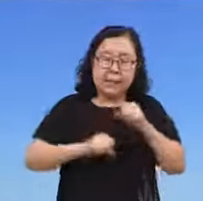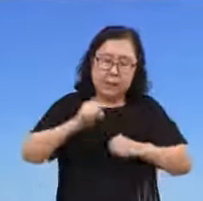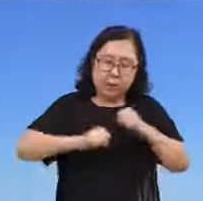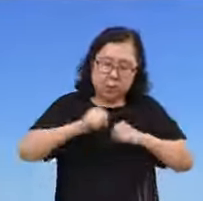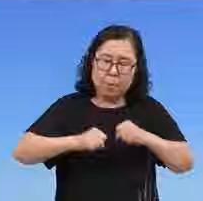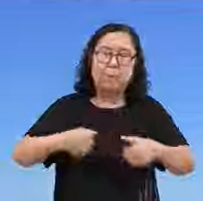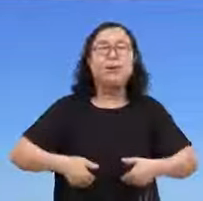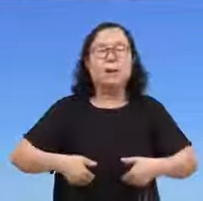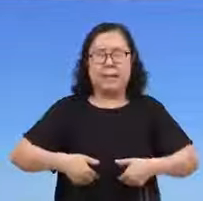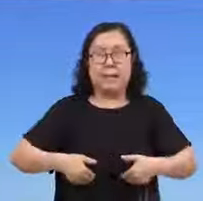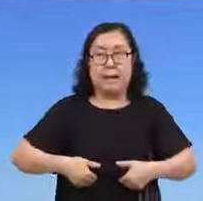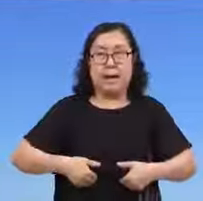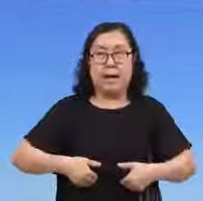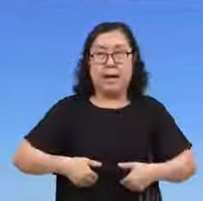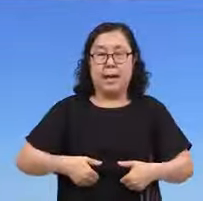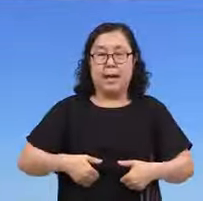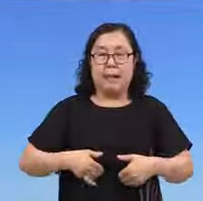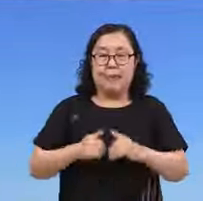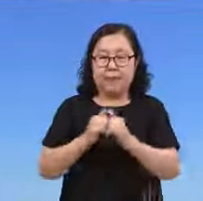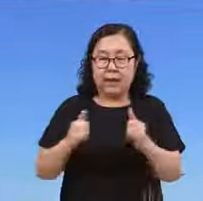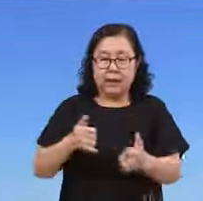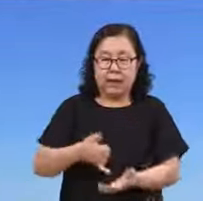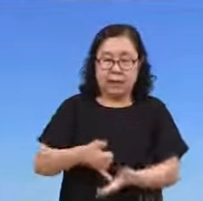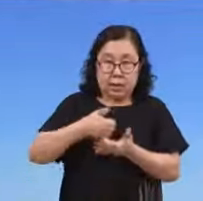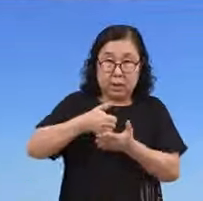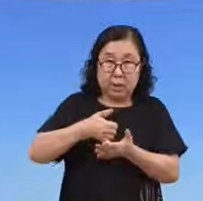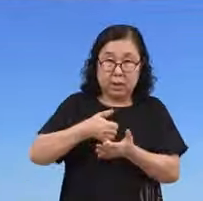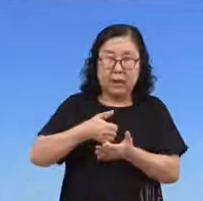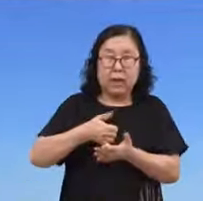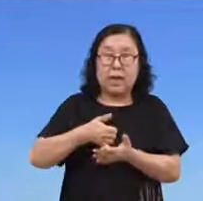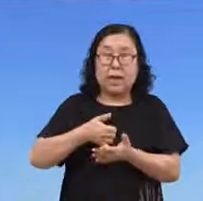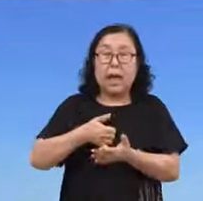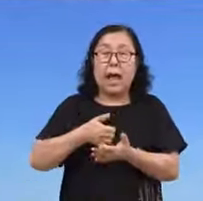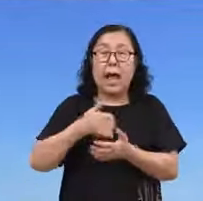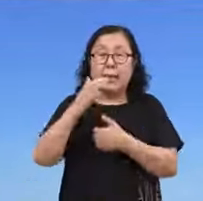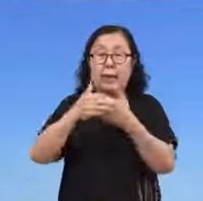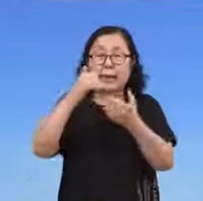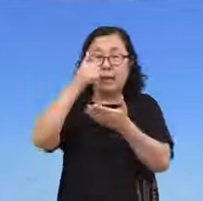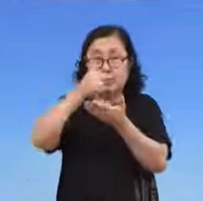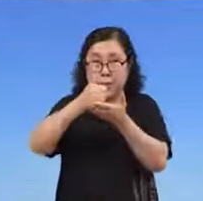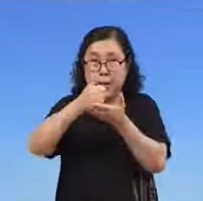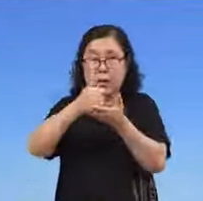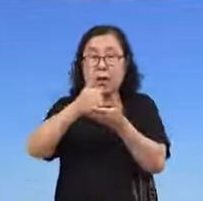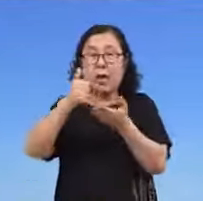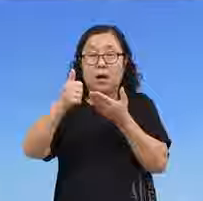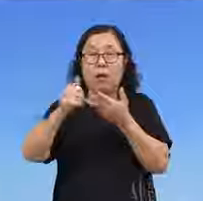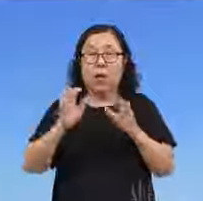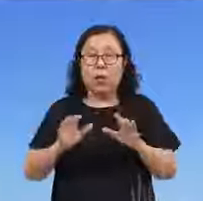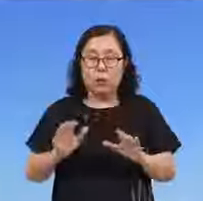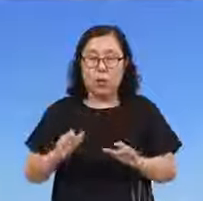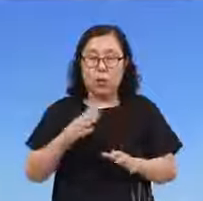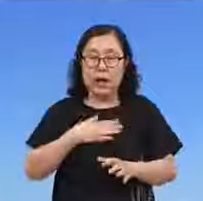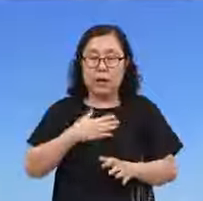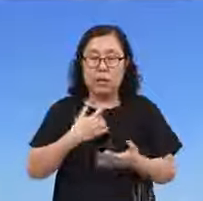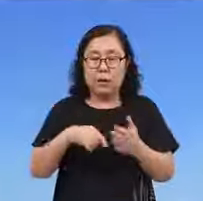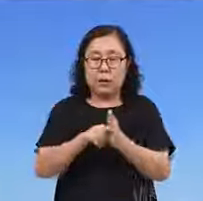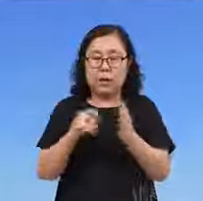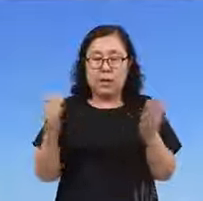작동이 되는 겁니다. 인격적인 하나님께서 오늘도 나를 위하여 일하기 시작하시겠구나.